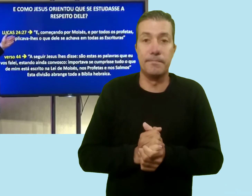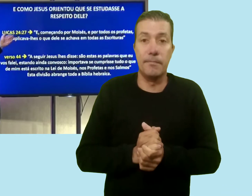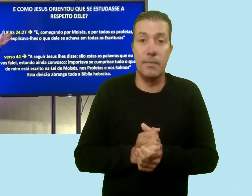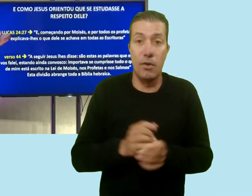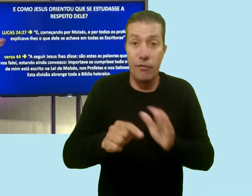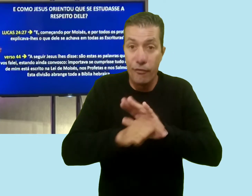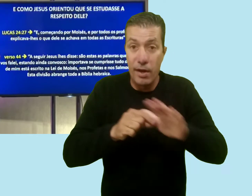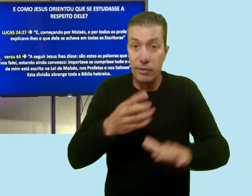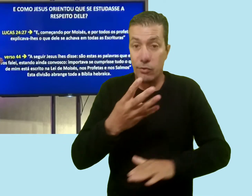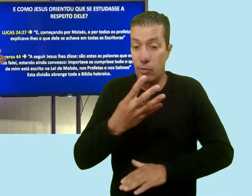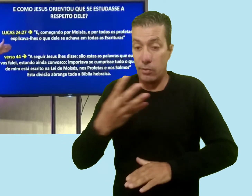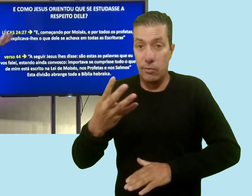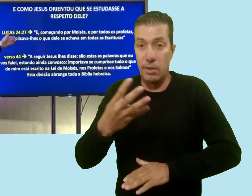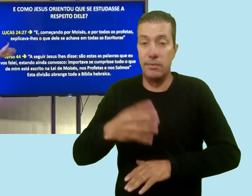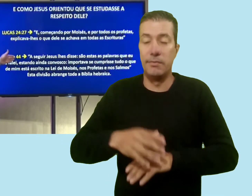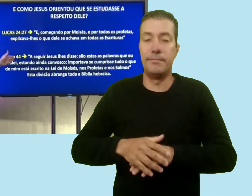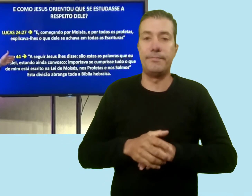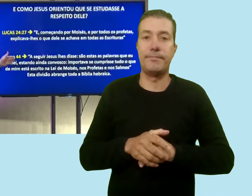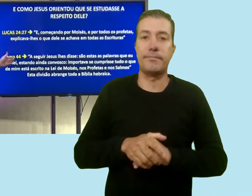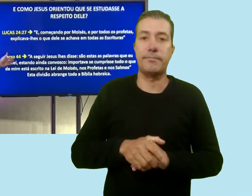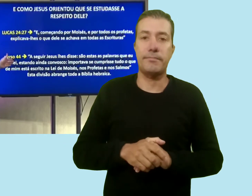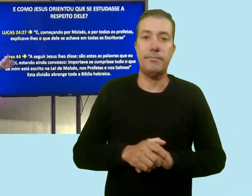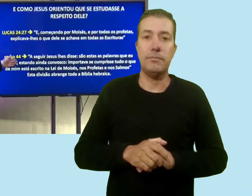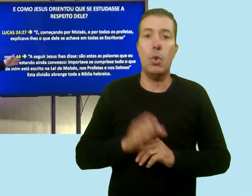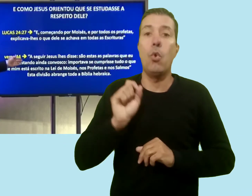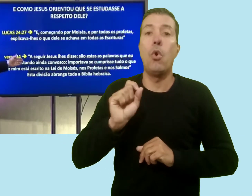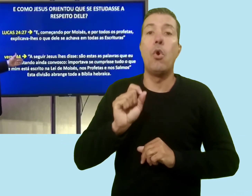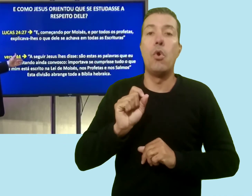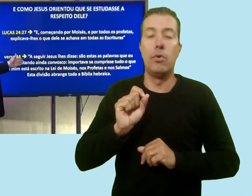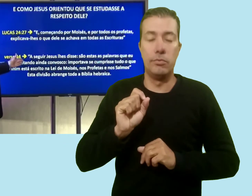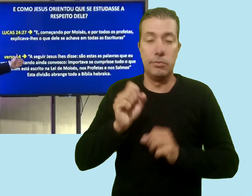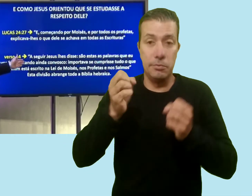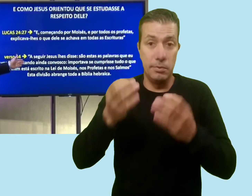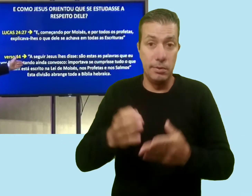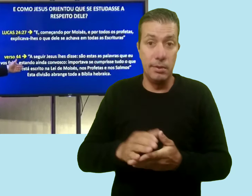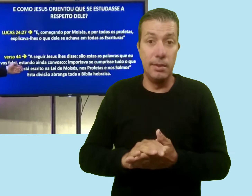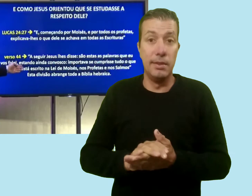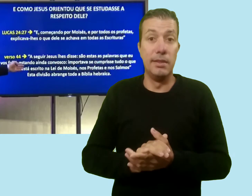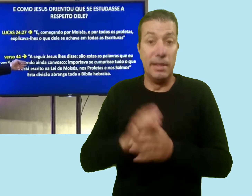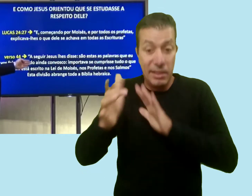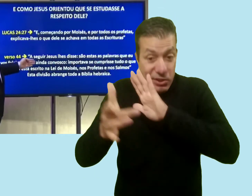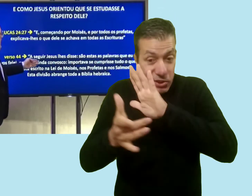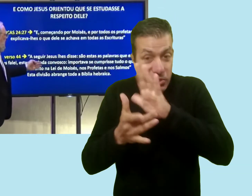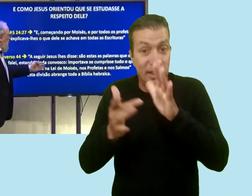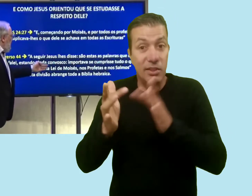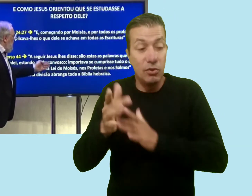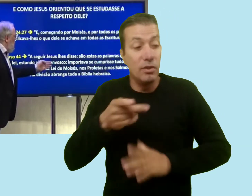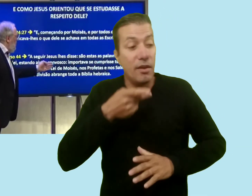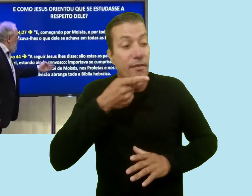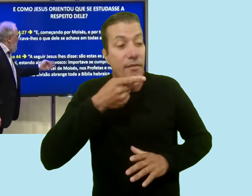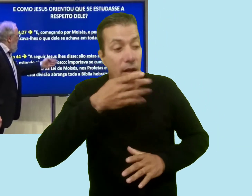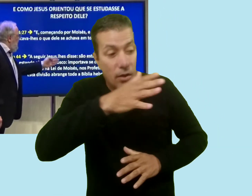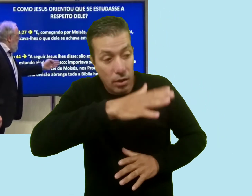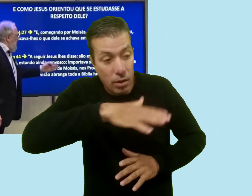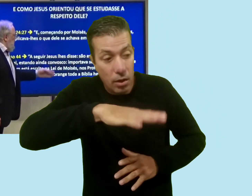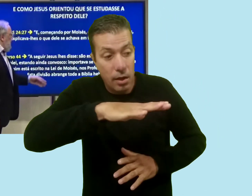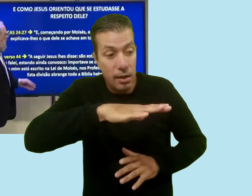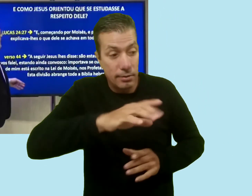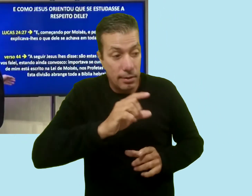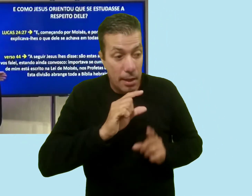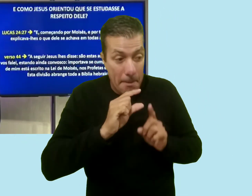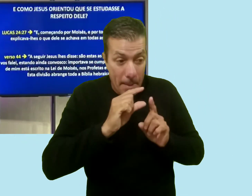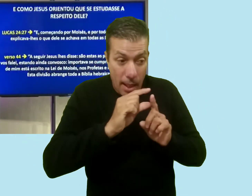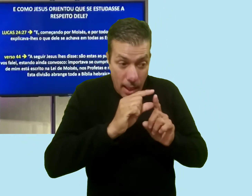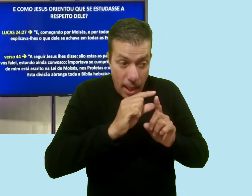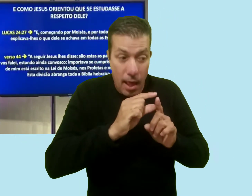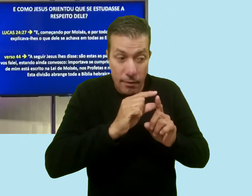bem? E no verso 44, olha o complemento aqui. A seguir, Jesus lhes disse: